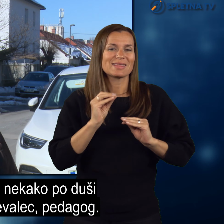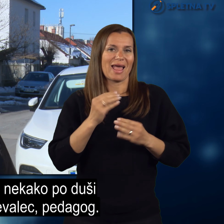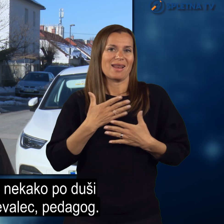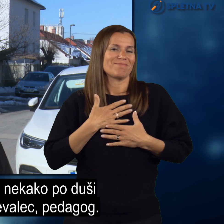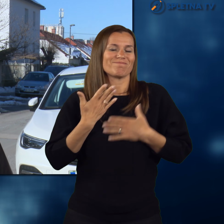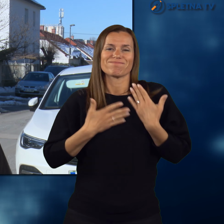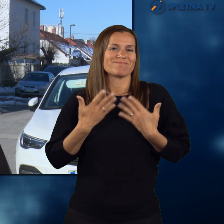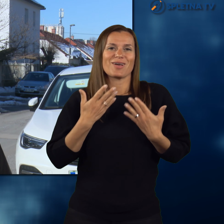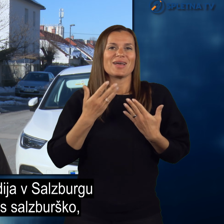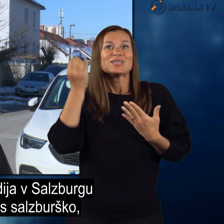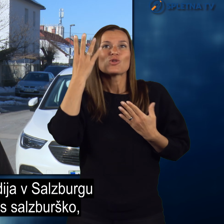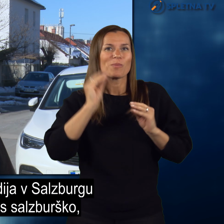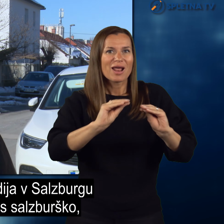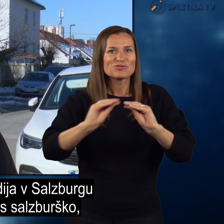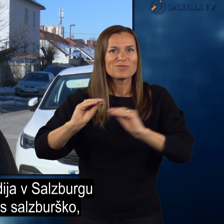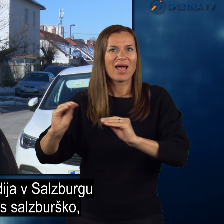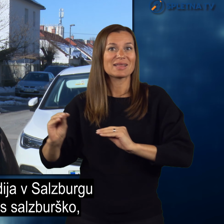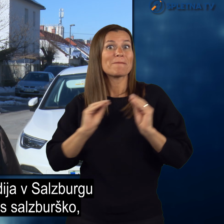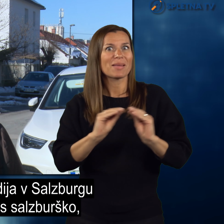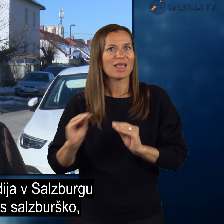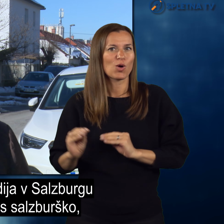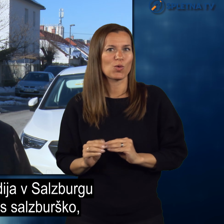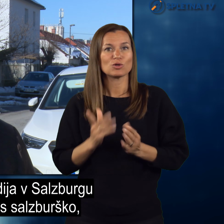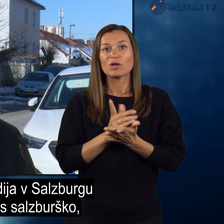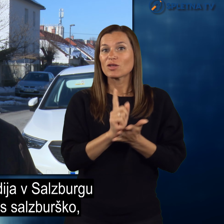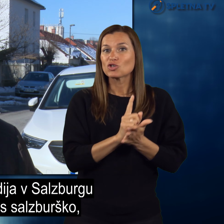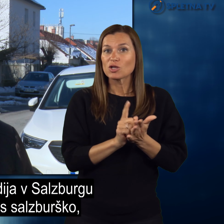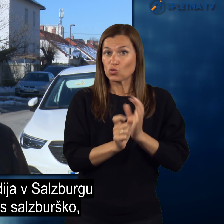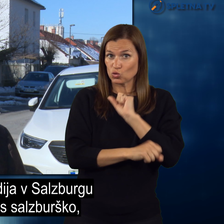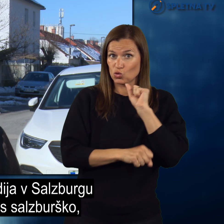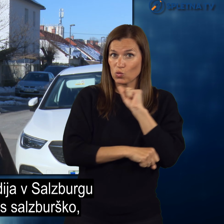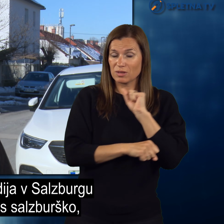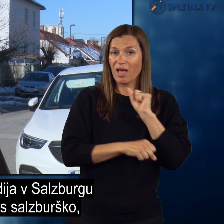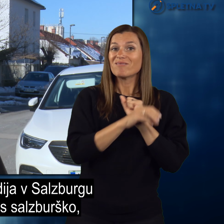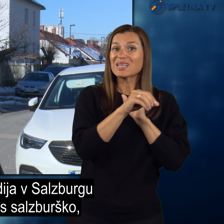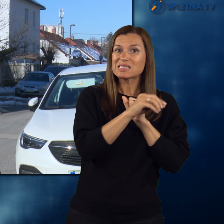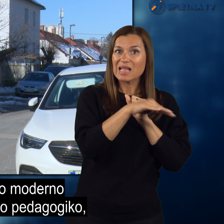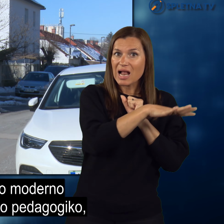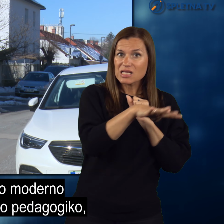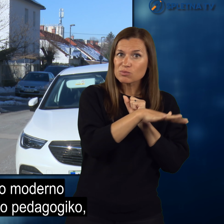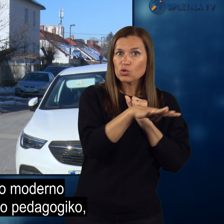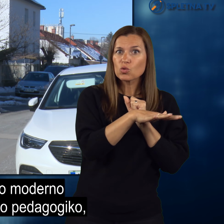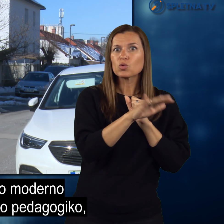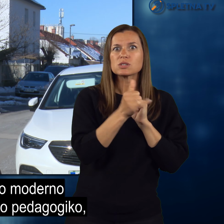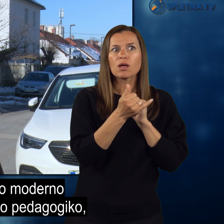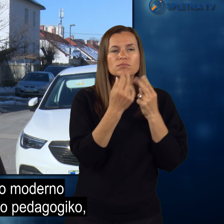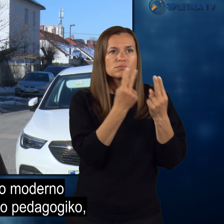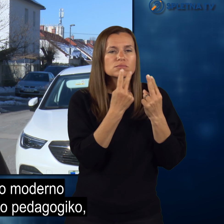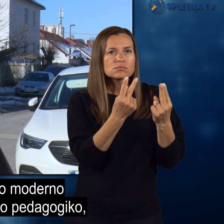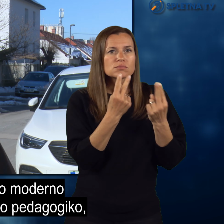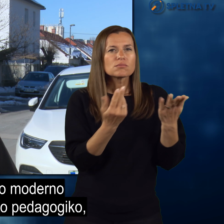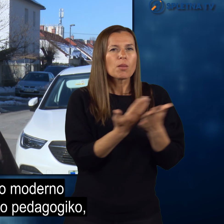izobraževalec, pedagog. Že v času študija v Salzburgu se je srečal s salzburško, takrat zelo